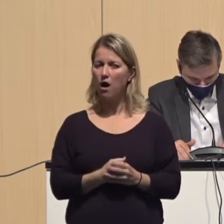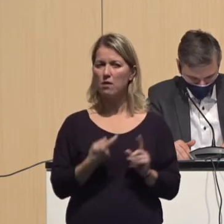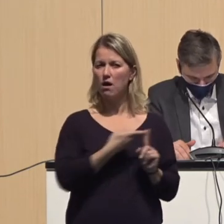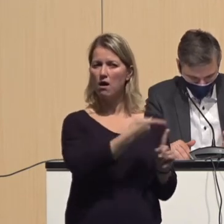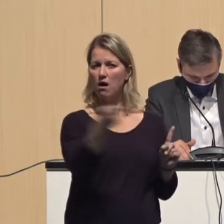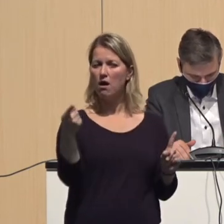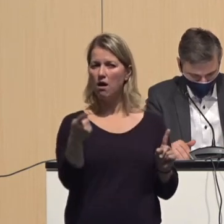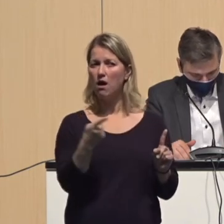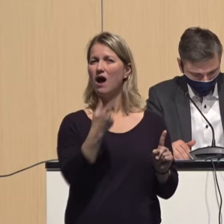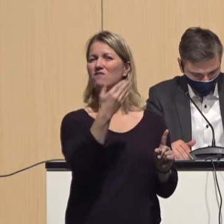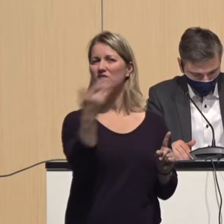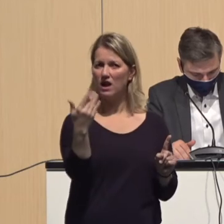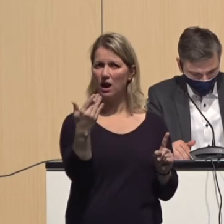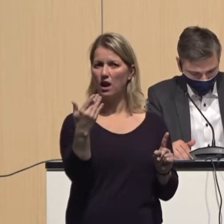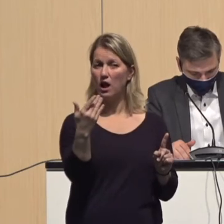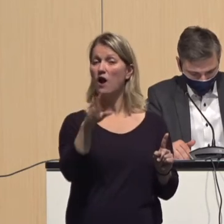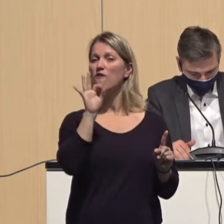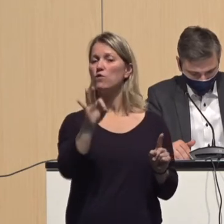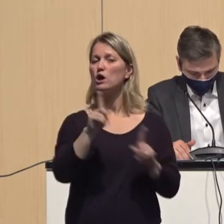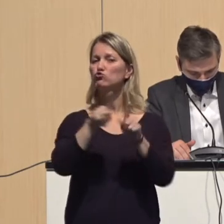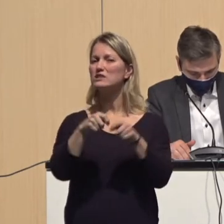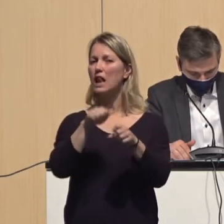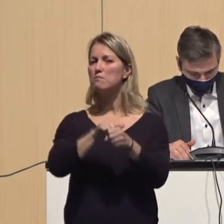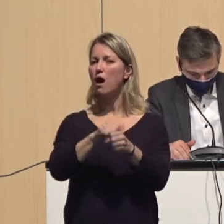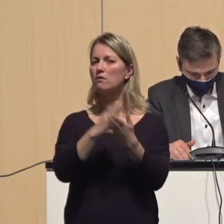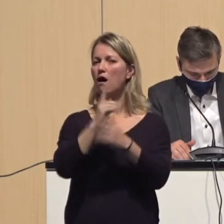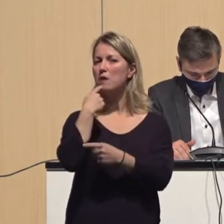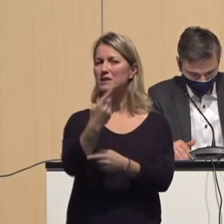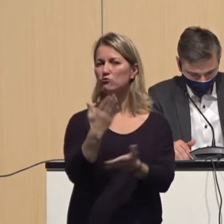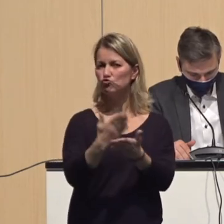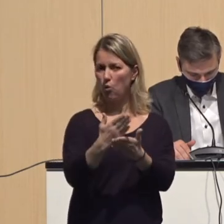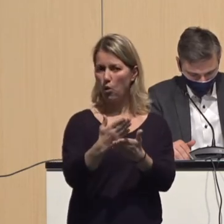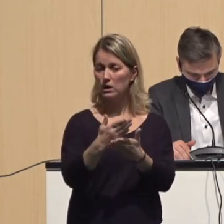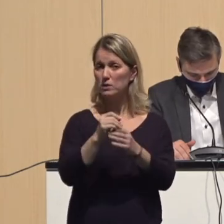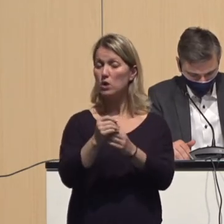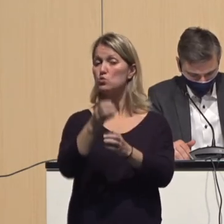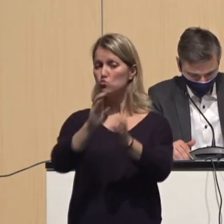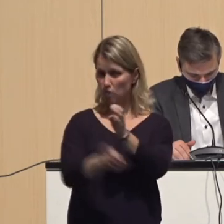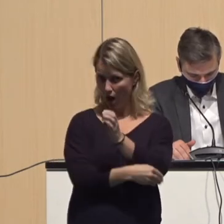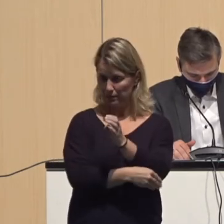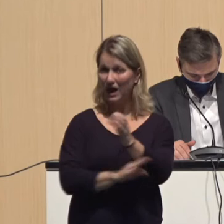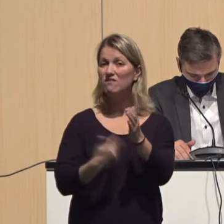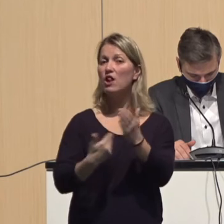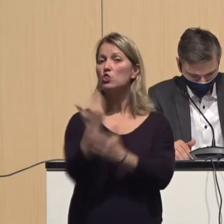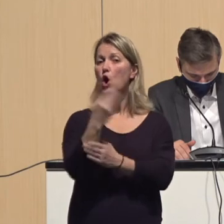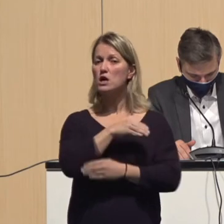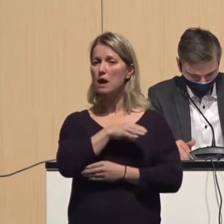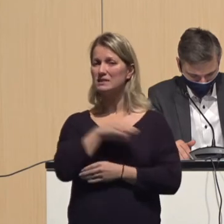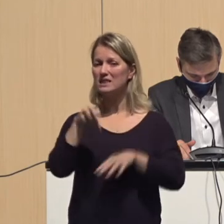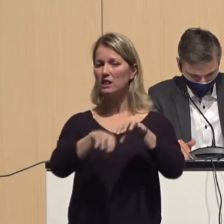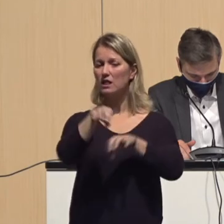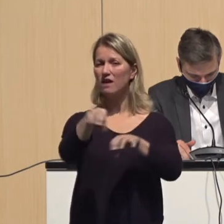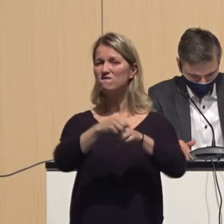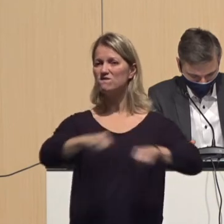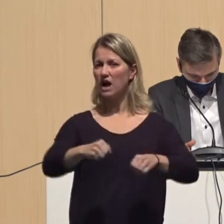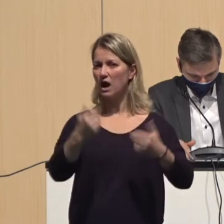Händlern haben jetzt für den Striezelmarkt aktuell abgesagt? Wie viele Kapazitäten werden dadurch frei? Und können wir eventuell, sag ich mal, das,